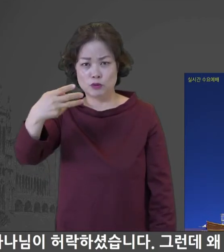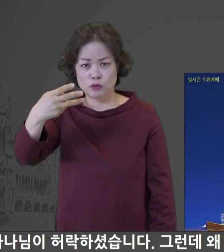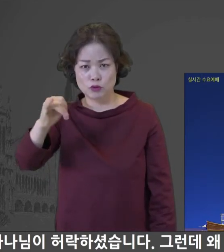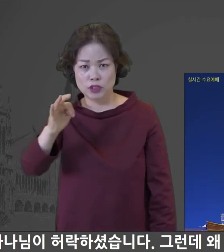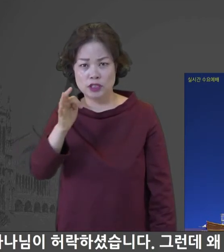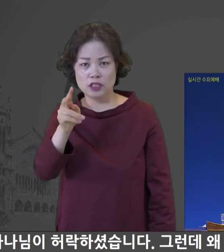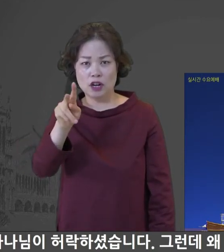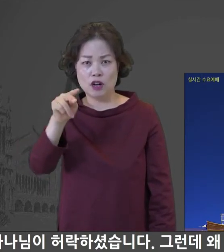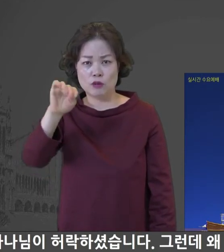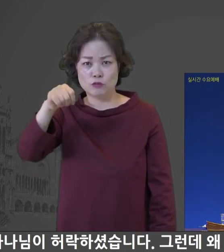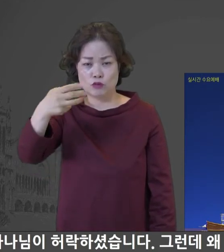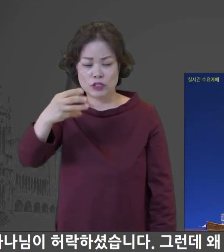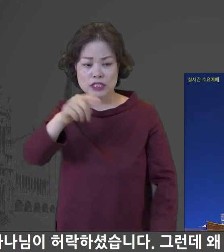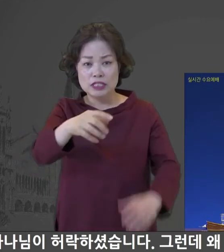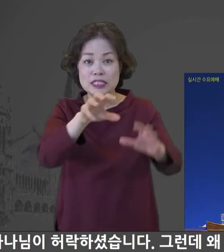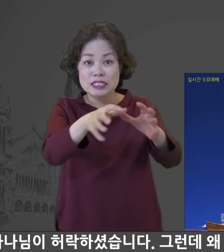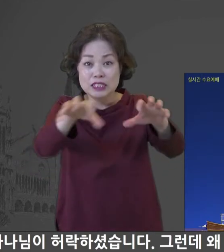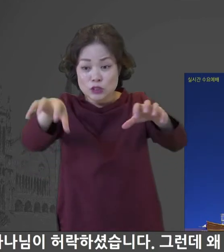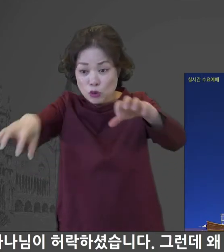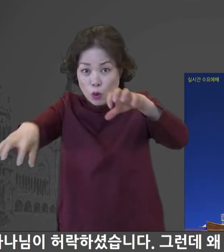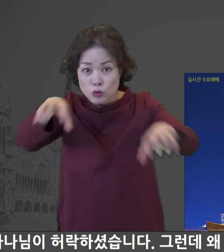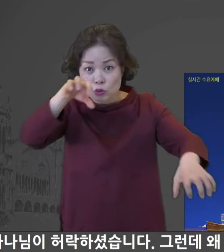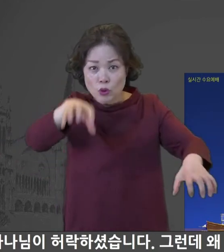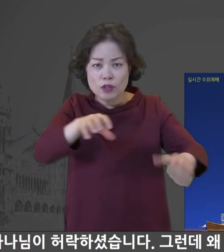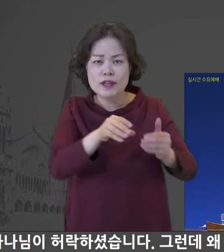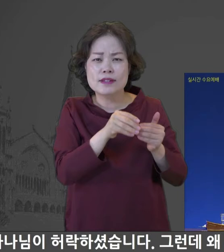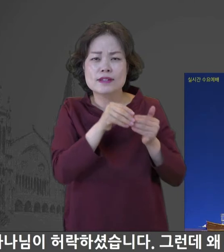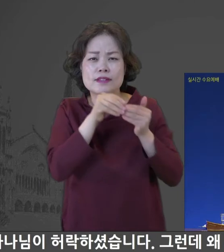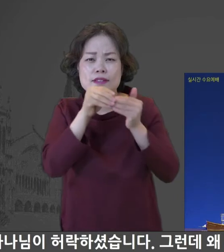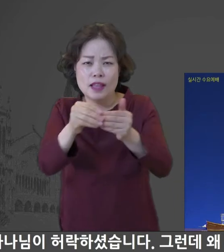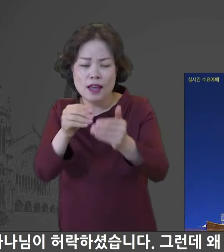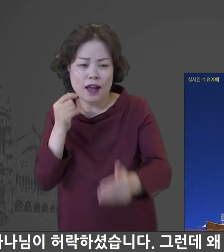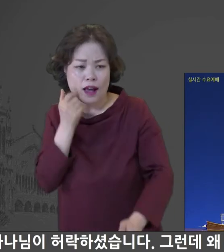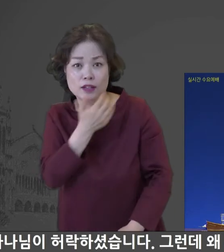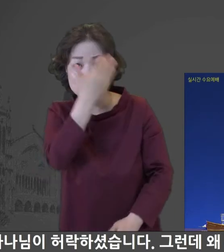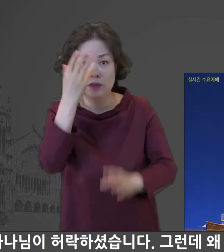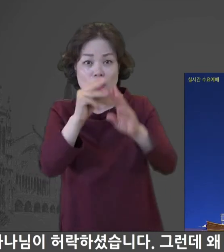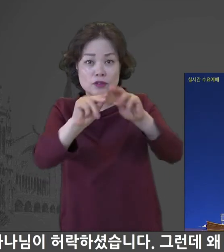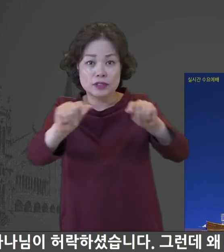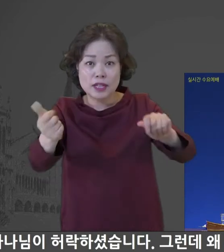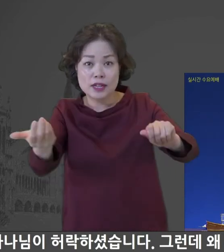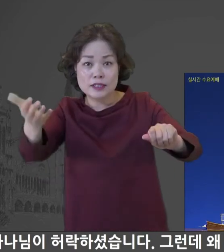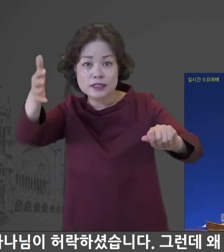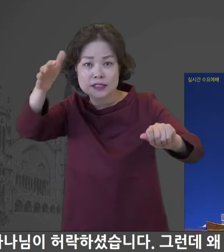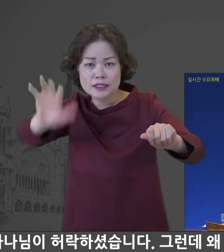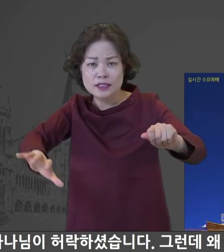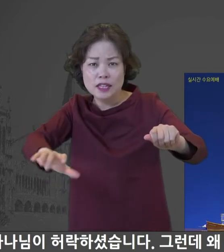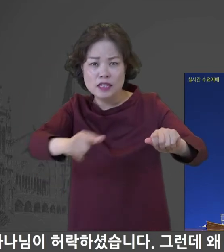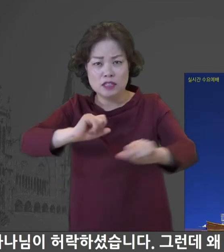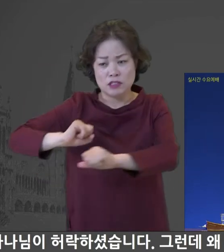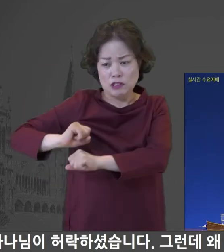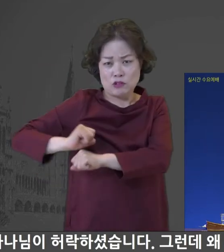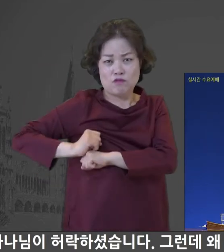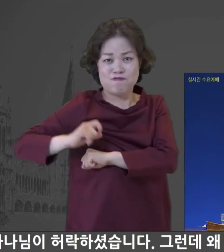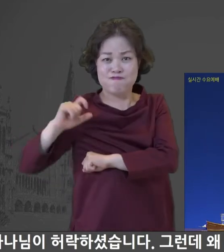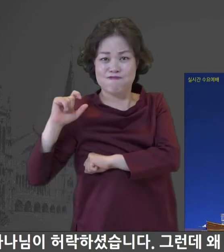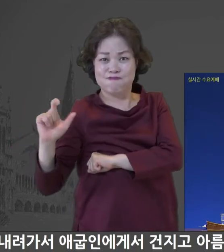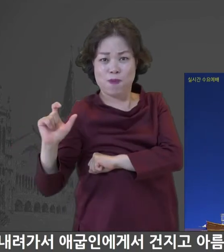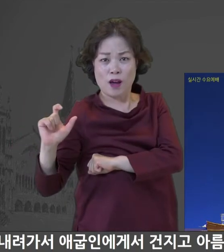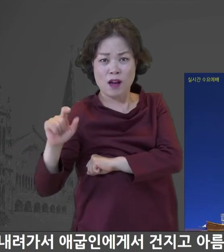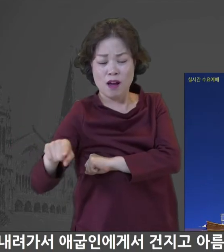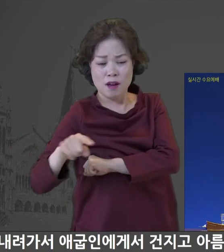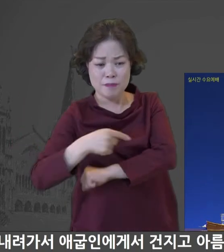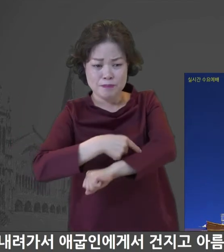족속의 지방으로 데려가라 하노라 라고 기록되어 있습니다. 아름다운 땅인데 엄청난 군사력을